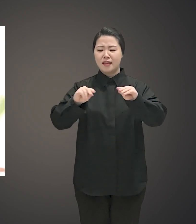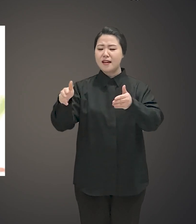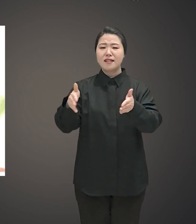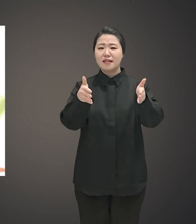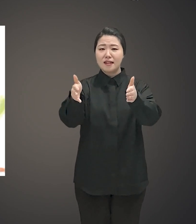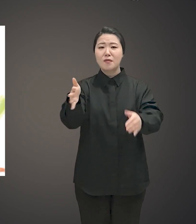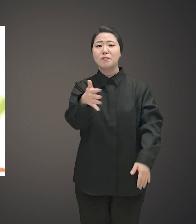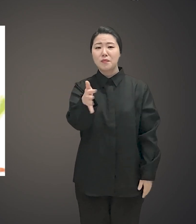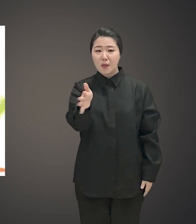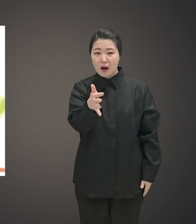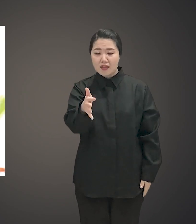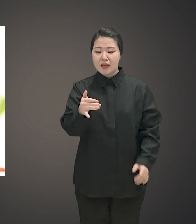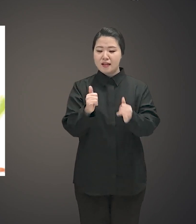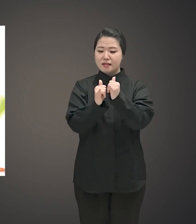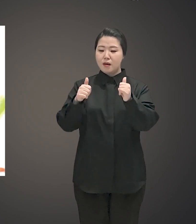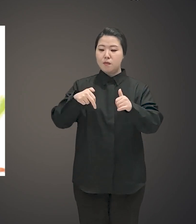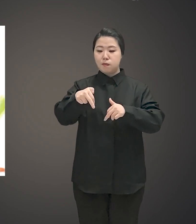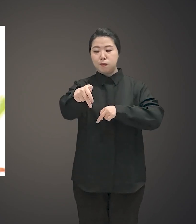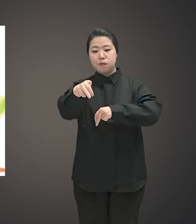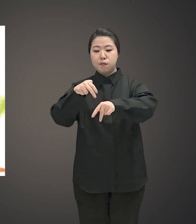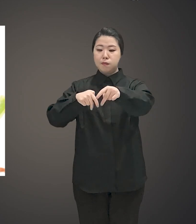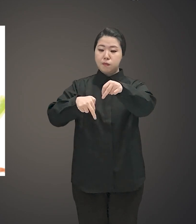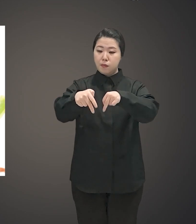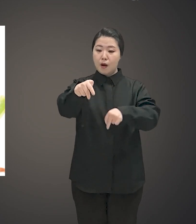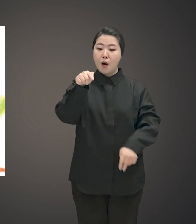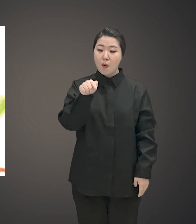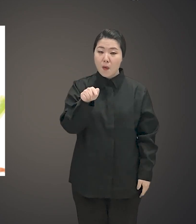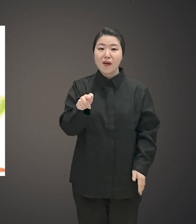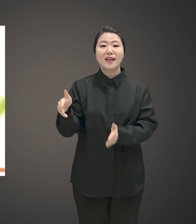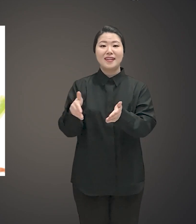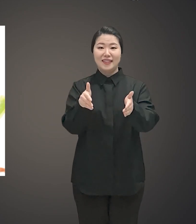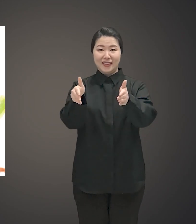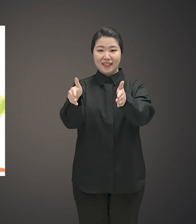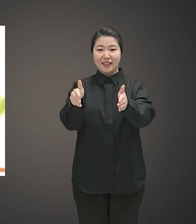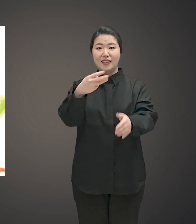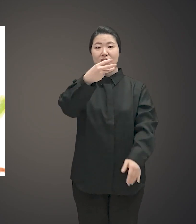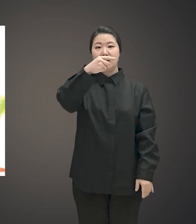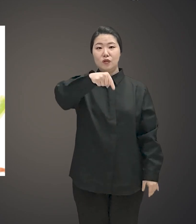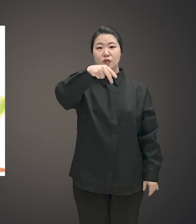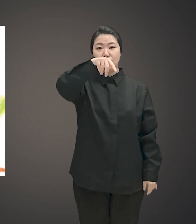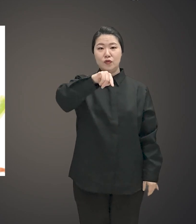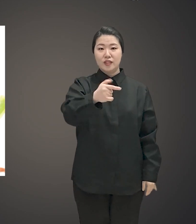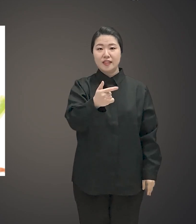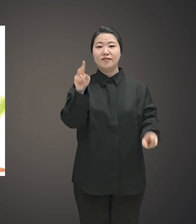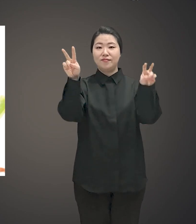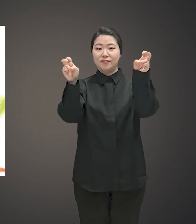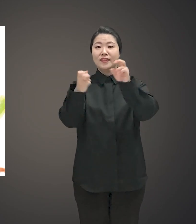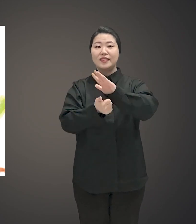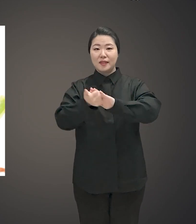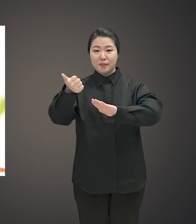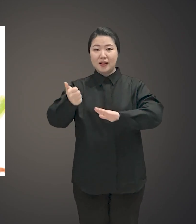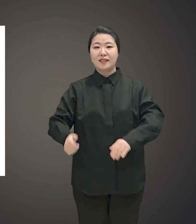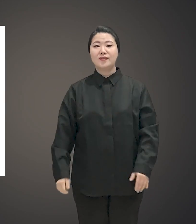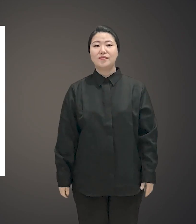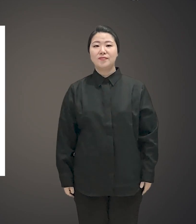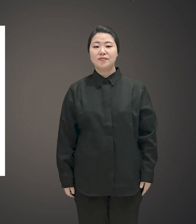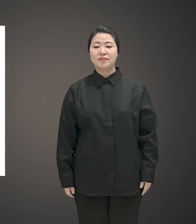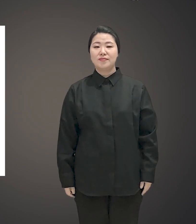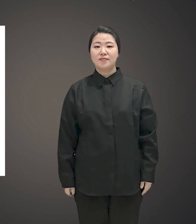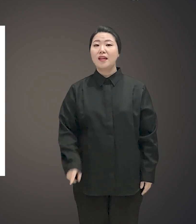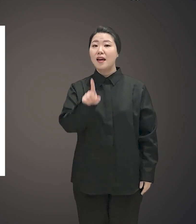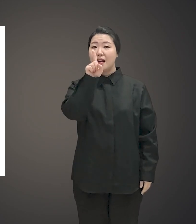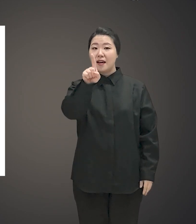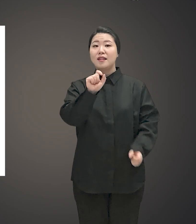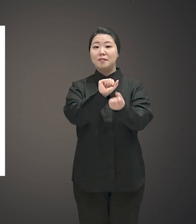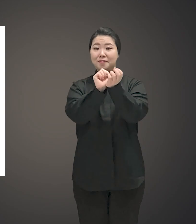없었다. 걸어가는 사람이 많아지면 그것이 길이 되는 것이다. 루신의 희망. 꽃